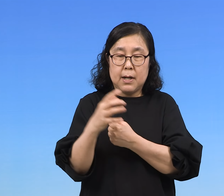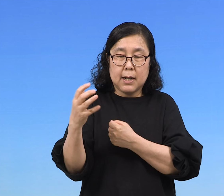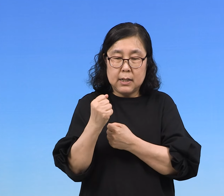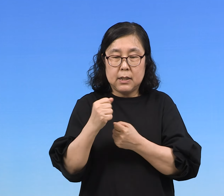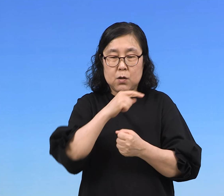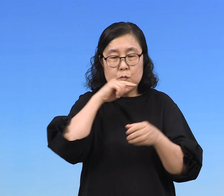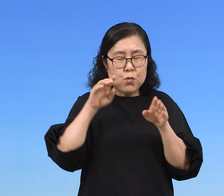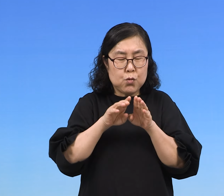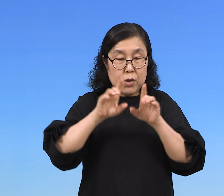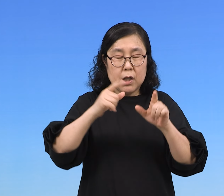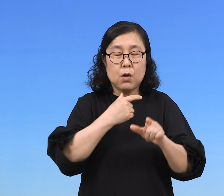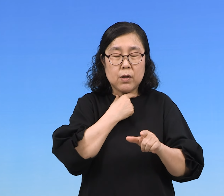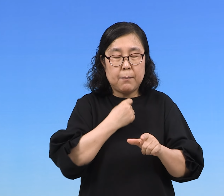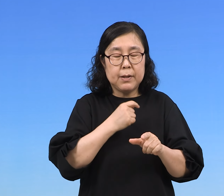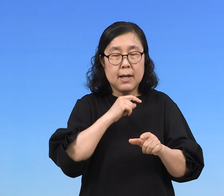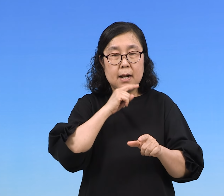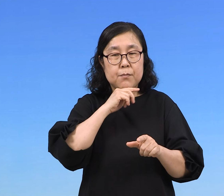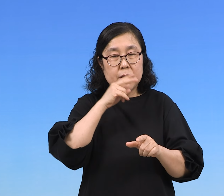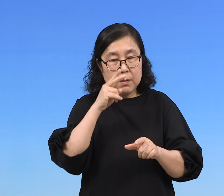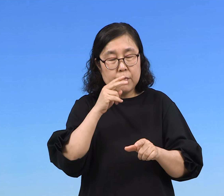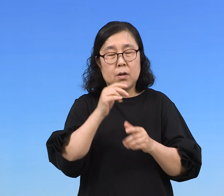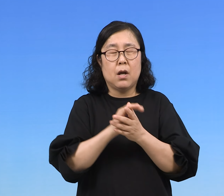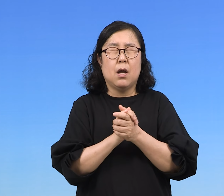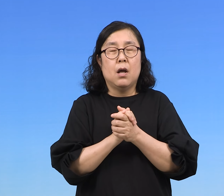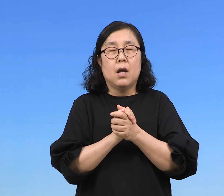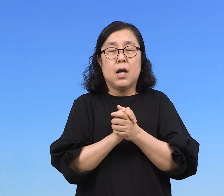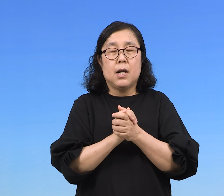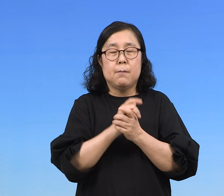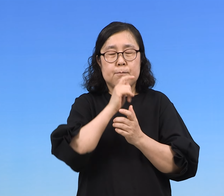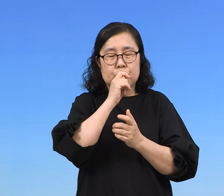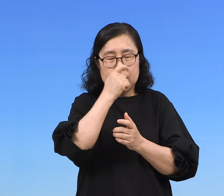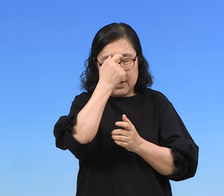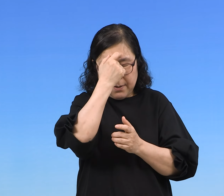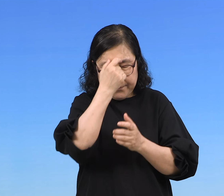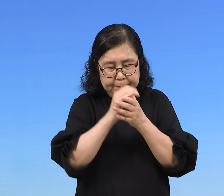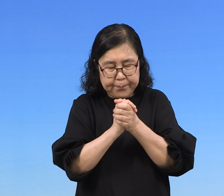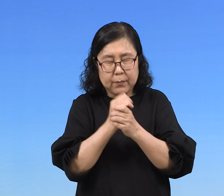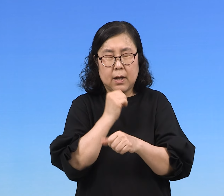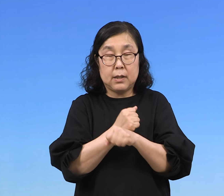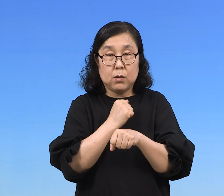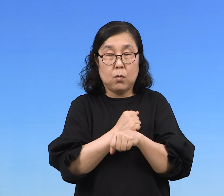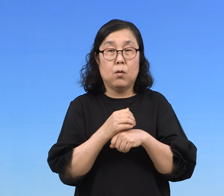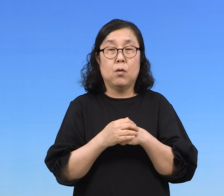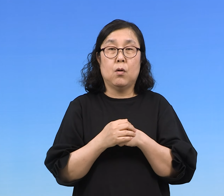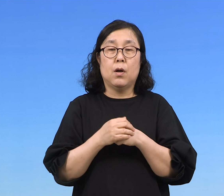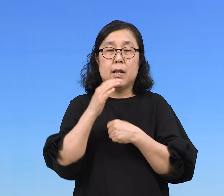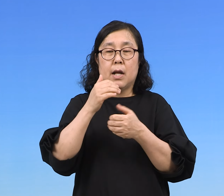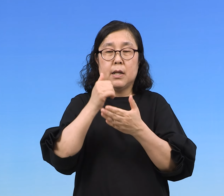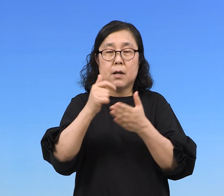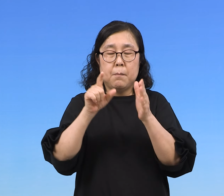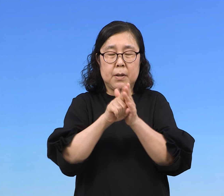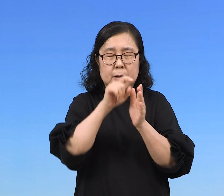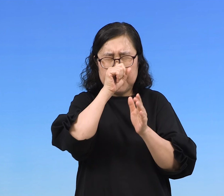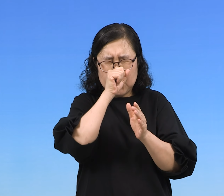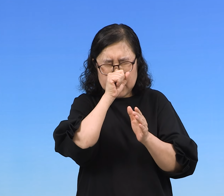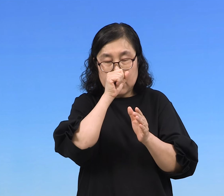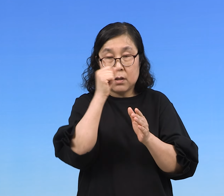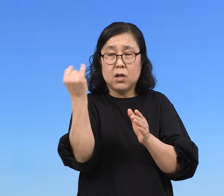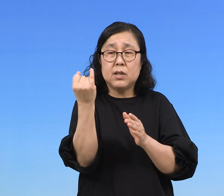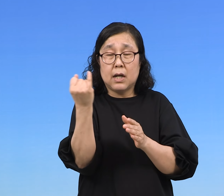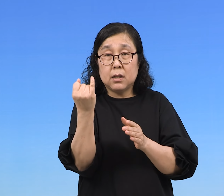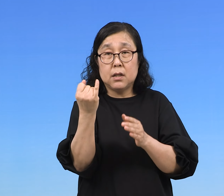바랍니다. 한 1, 2분 잠잠히 묵상하시면서, 하나님, 그 믿음 좋다던